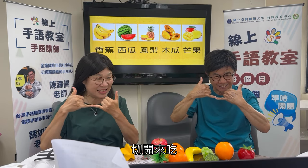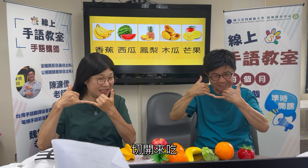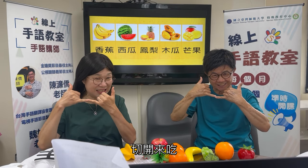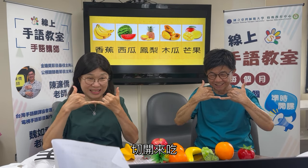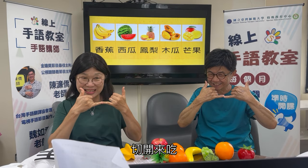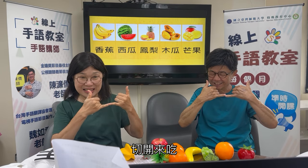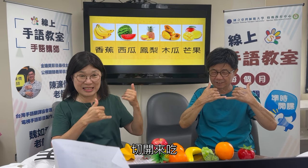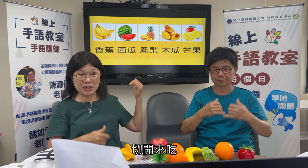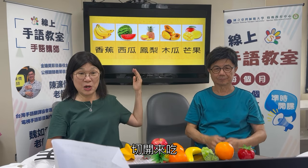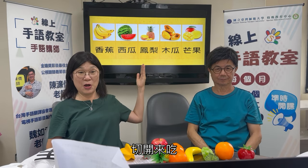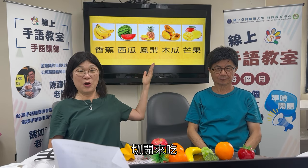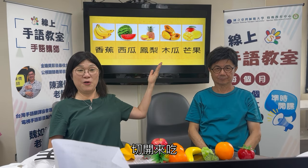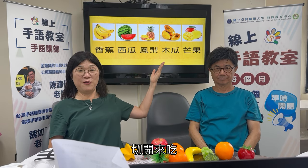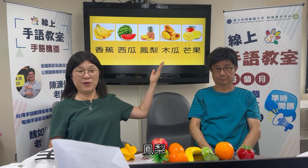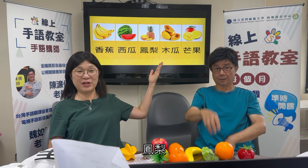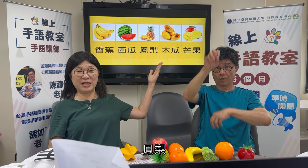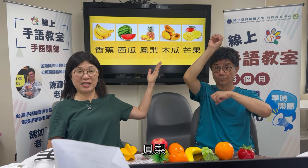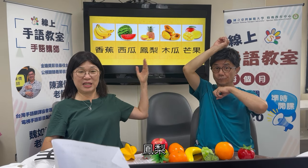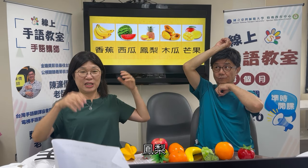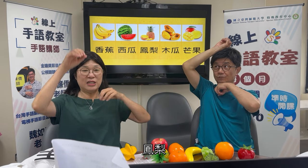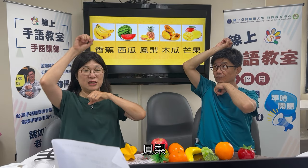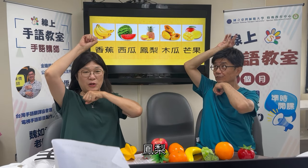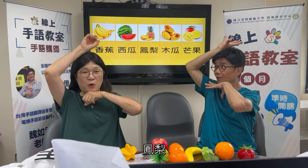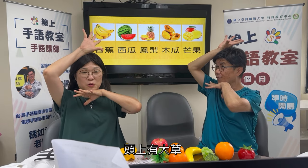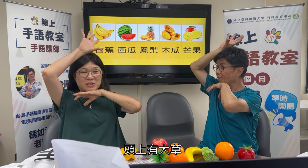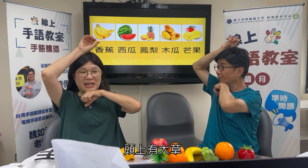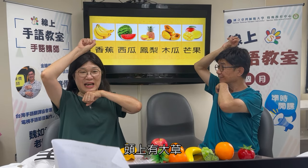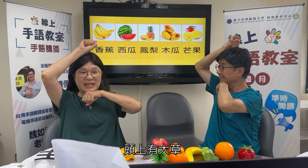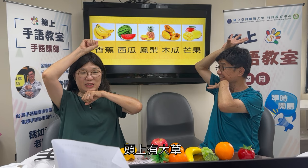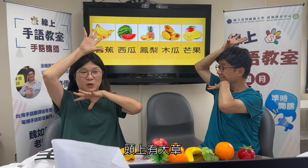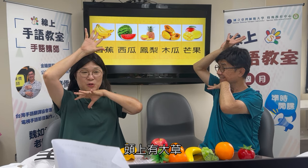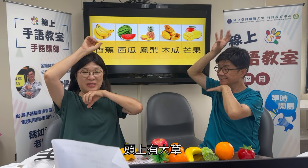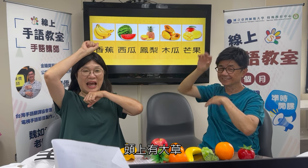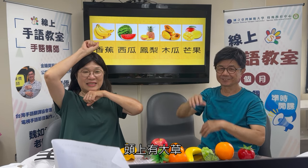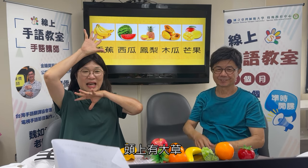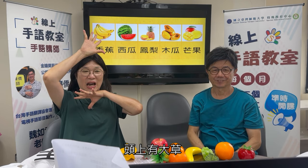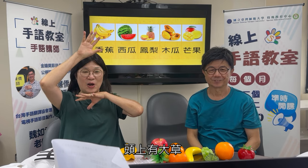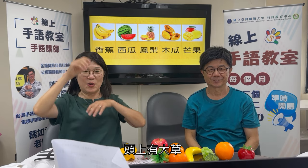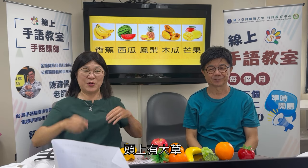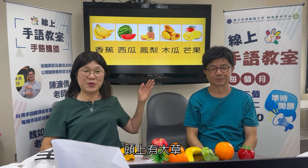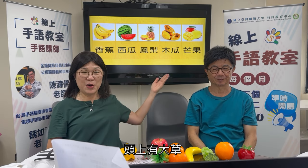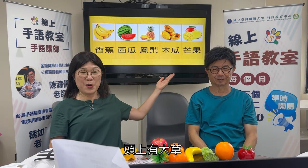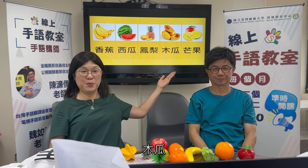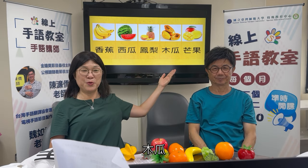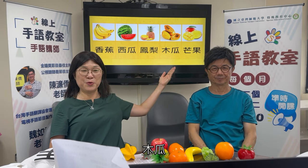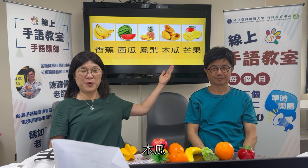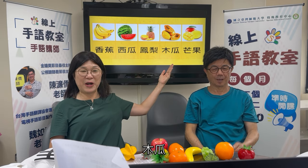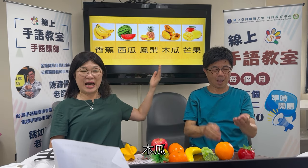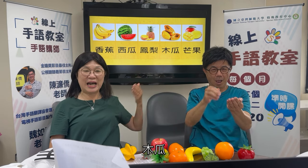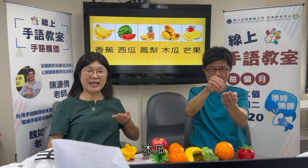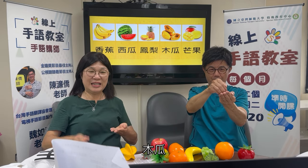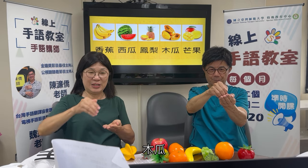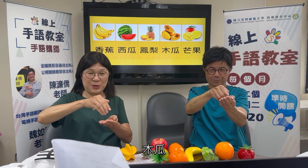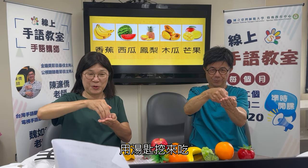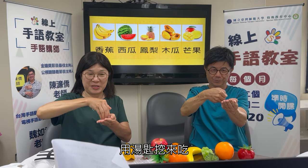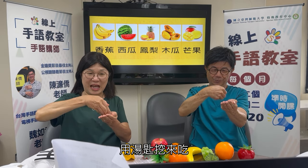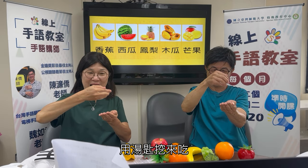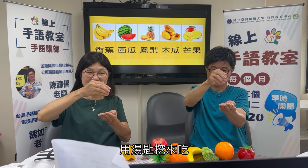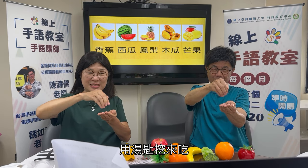吃，凤梨头上有大草，木瓜用汤匙